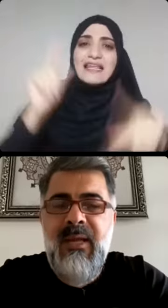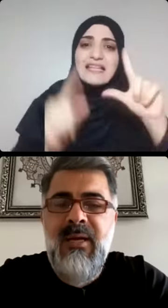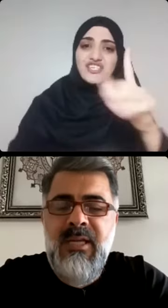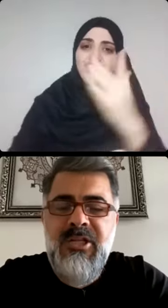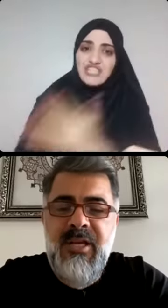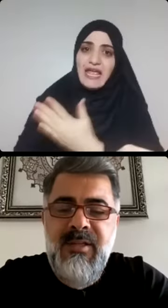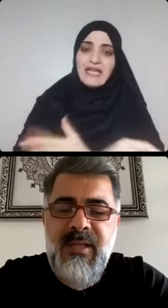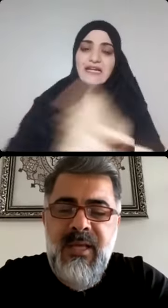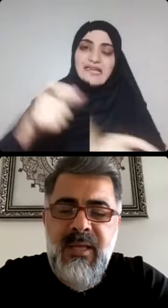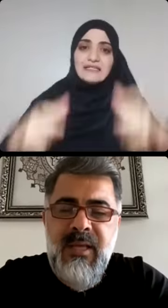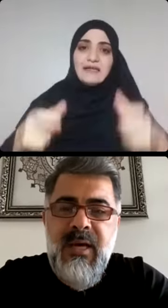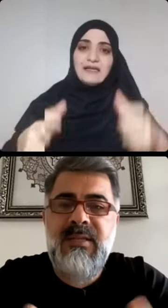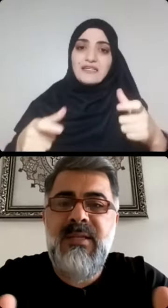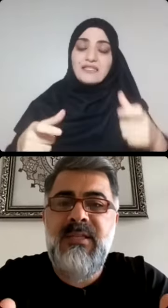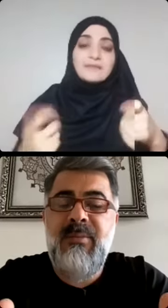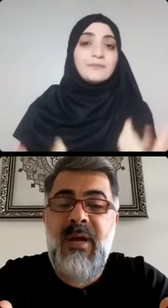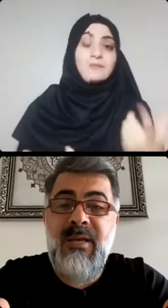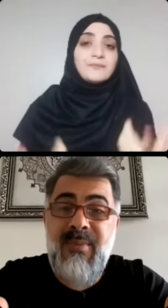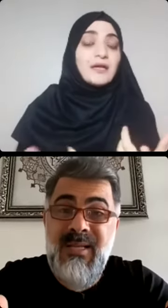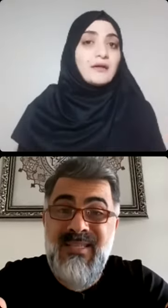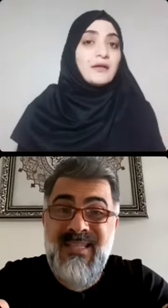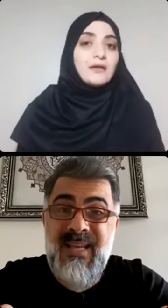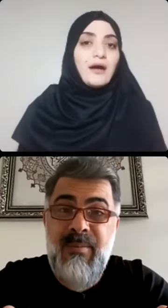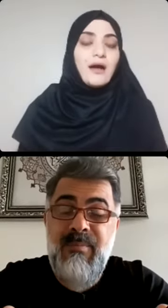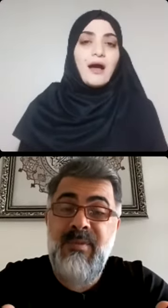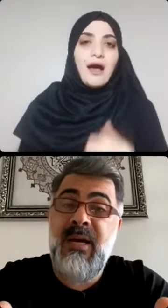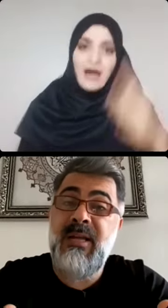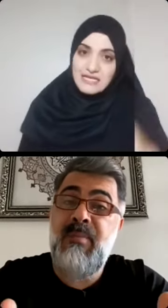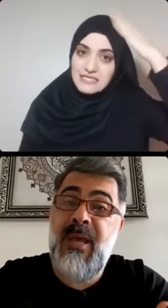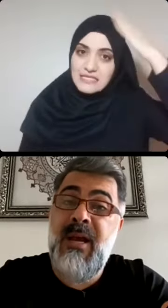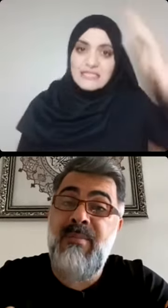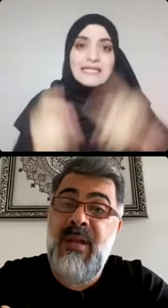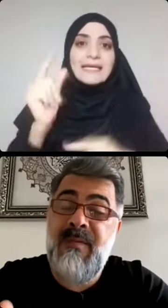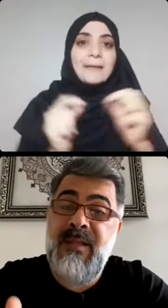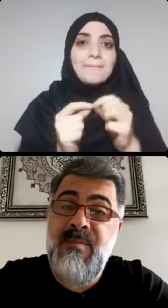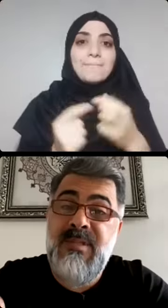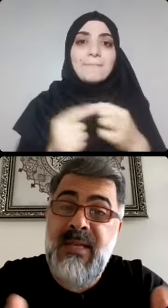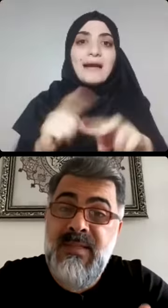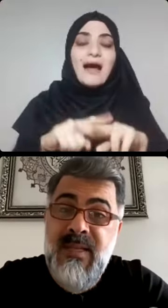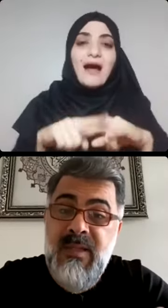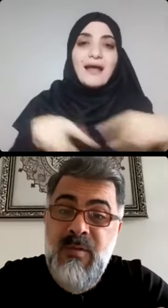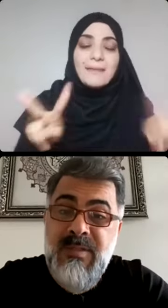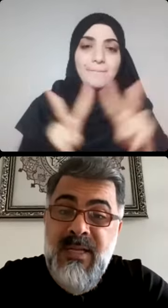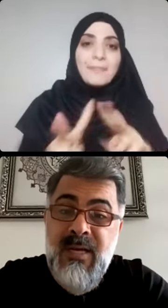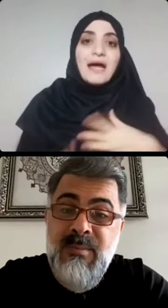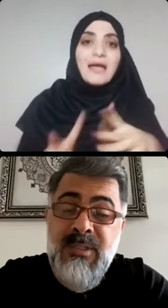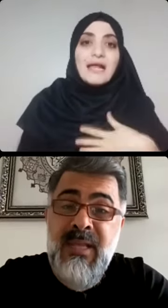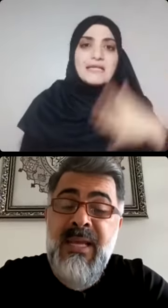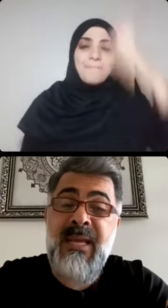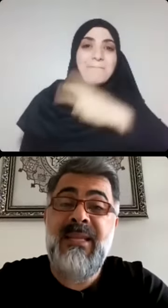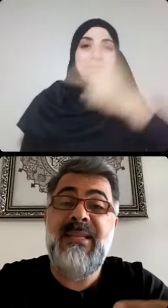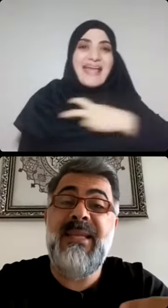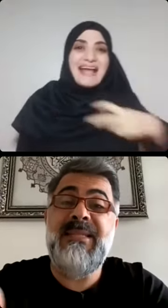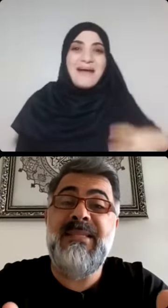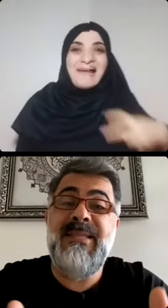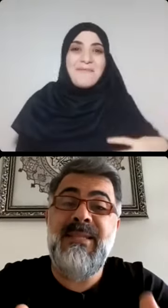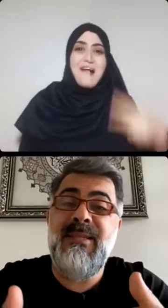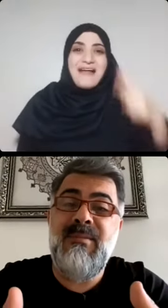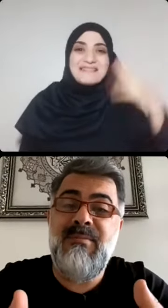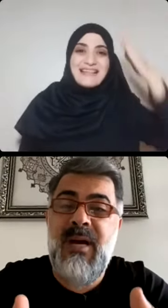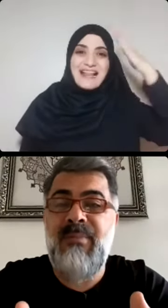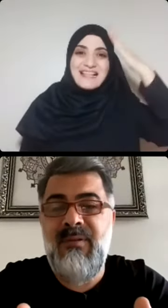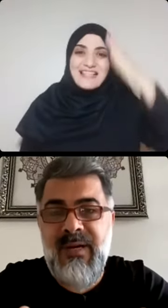El Halil şehrinde Hazreti İbrahim Aleyhisselam, yani Peygamber Efendimiz Aleyhisselatü Vesselam'ın